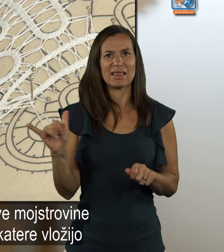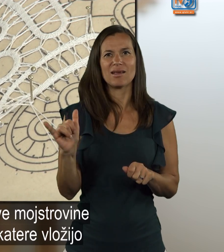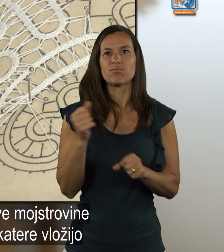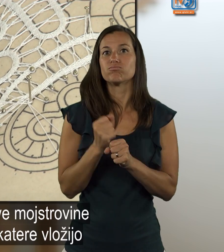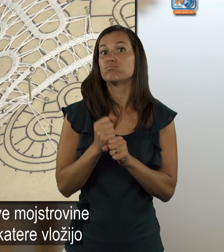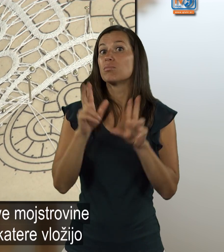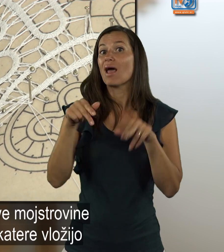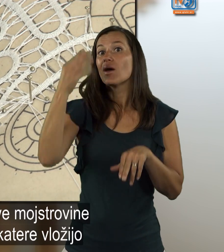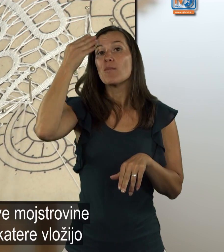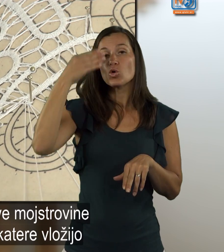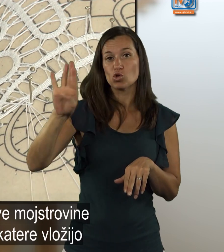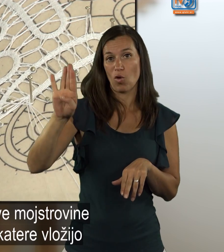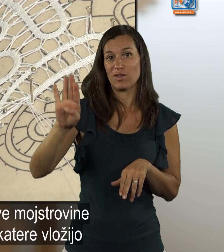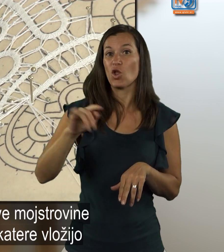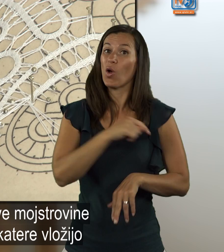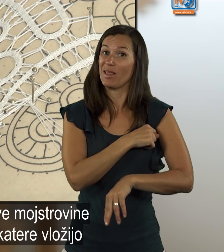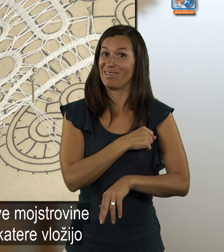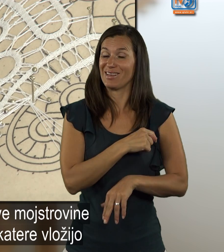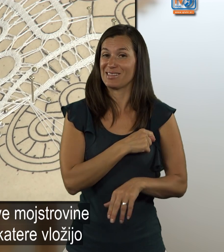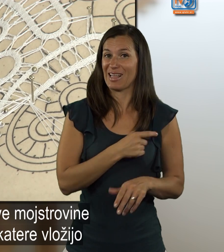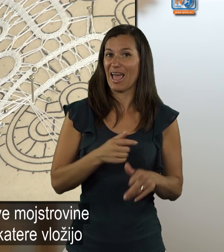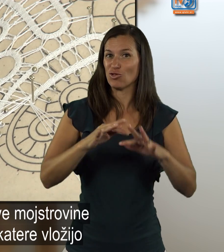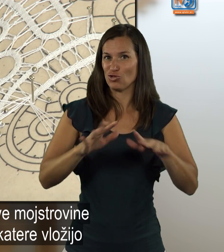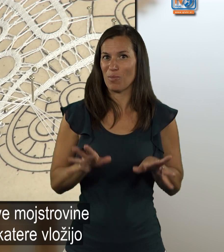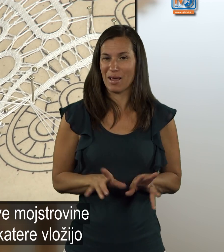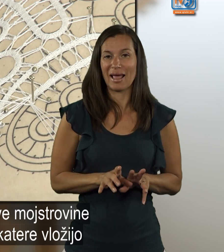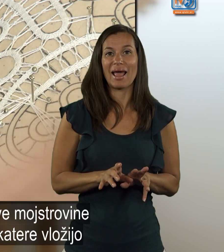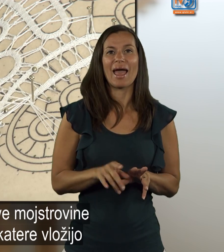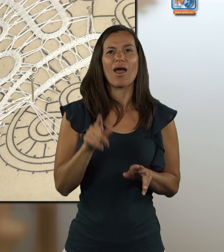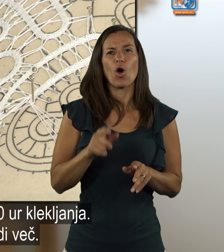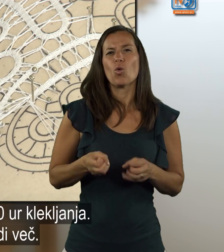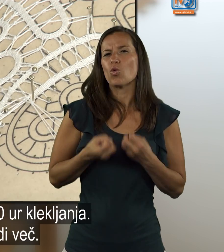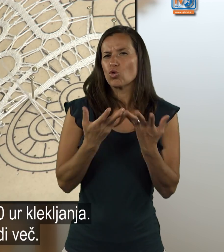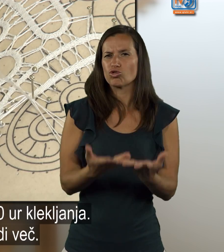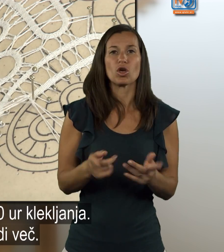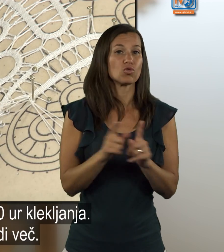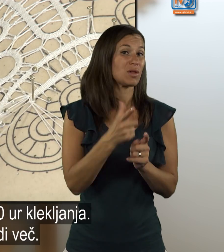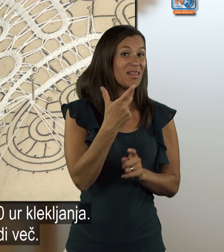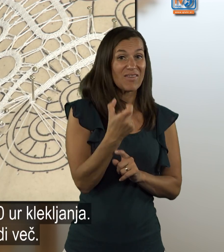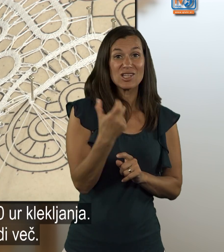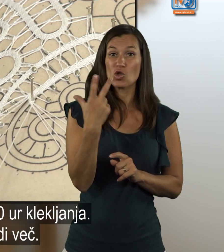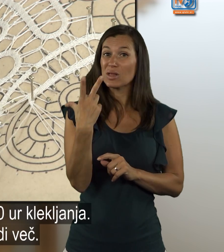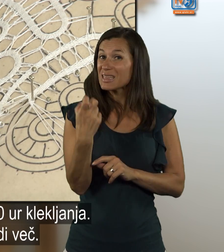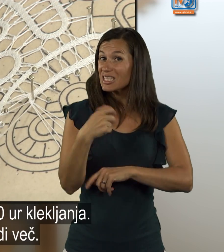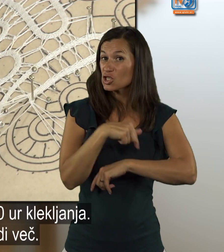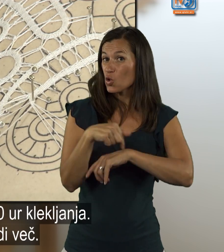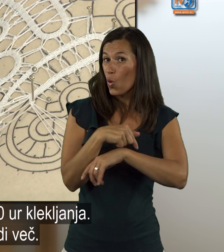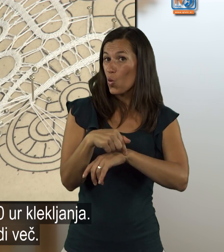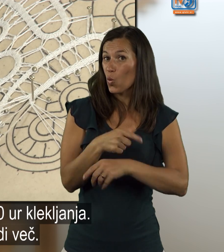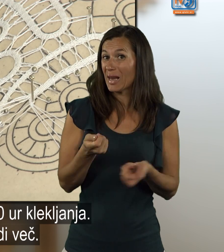prave mojstrovine, idrijske čipke, v katere vložijo tudi 200 ali pa 300